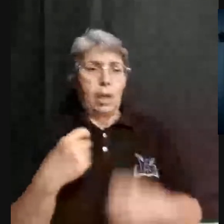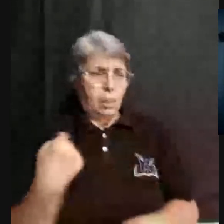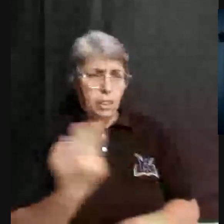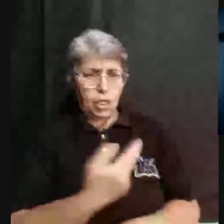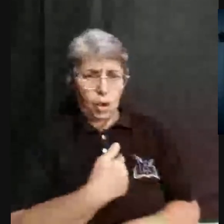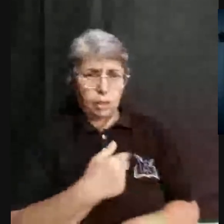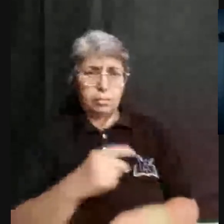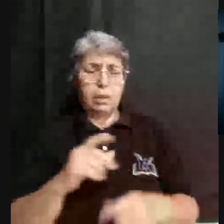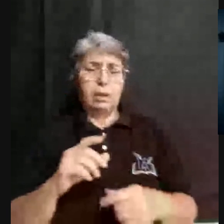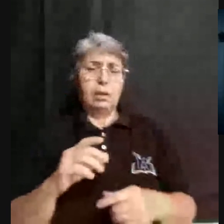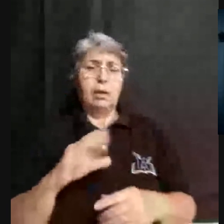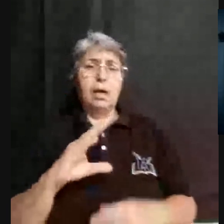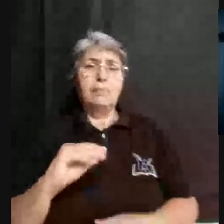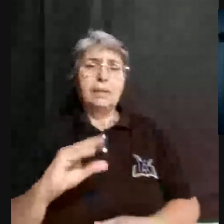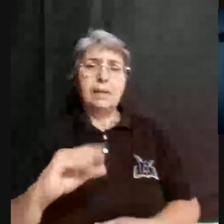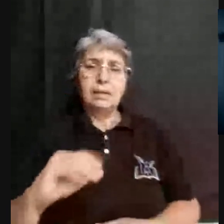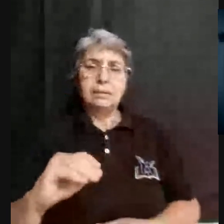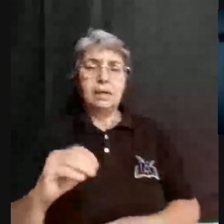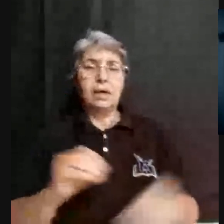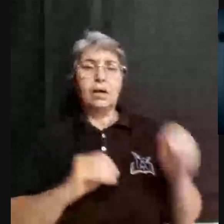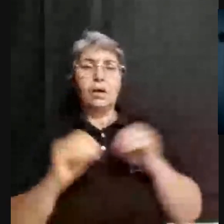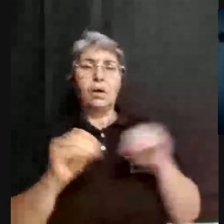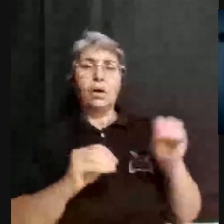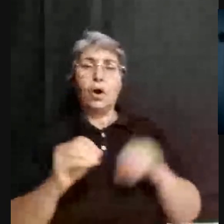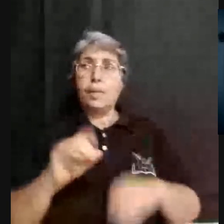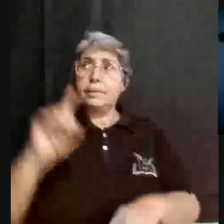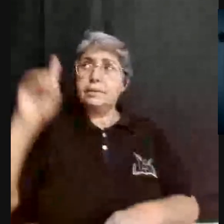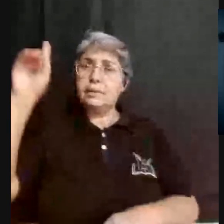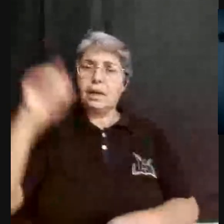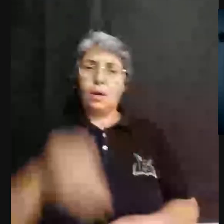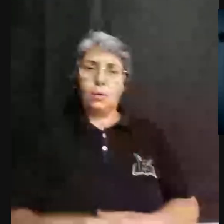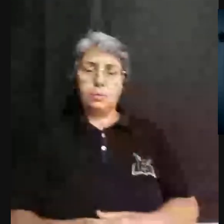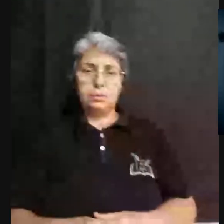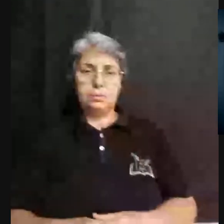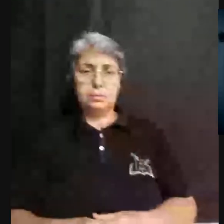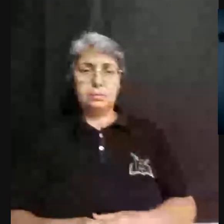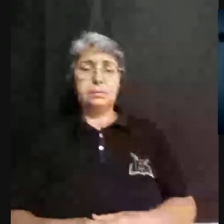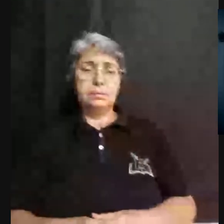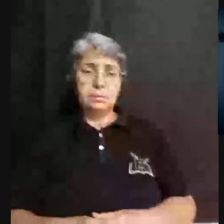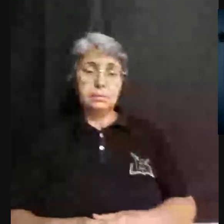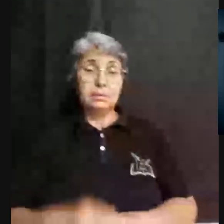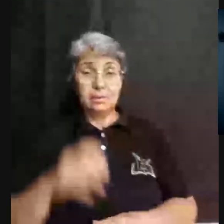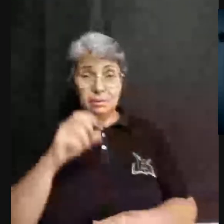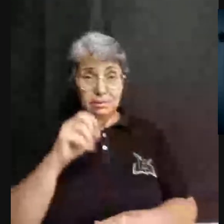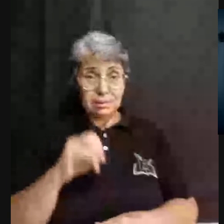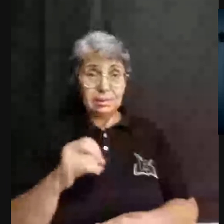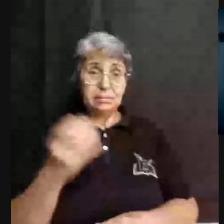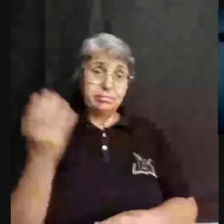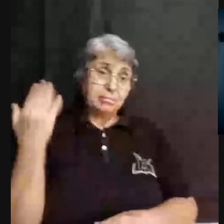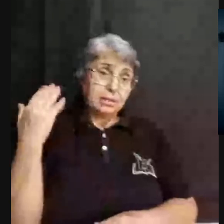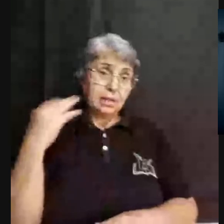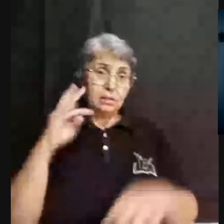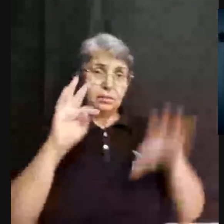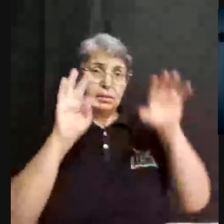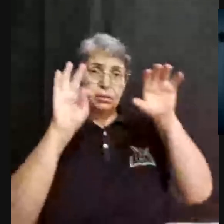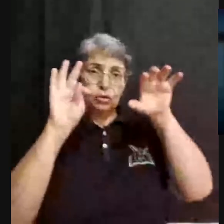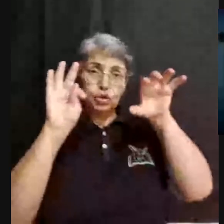Mesmo a rejeição à verdade, mesmo a rejeição à luz dada na chuva temporã,